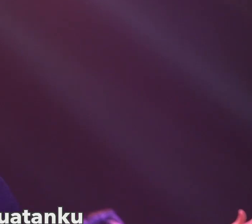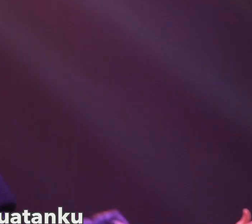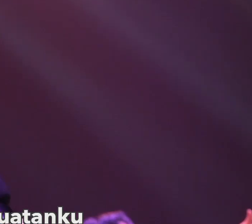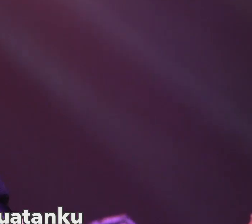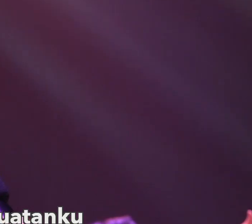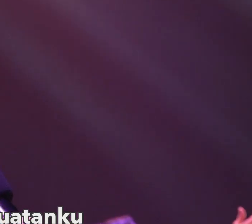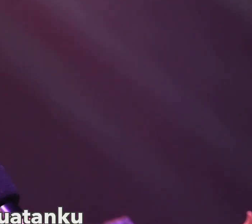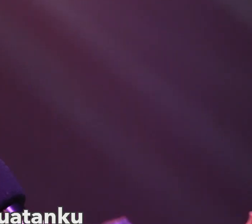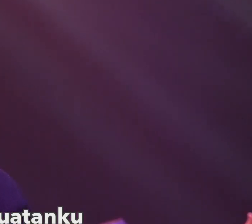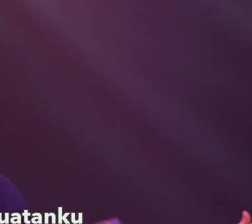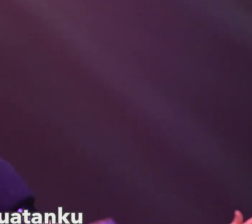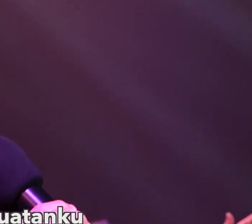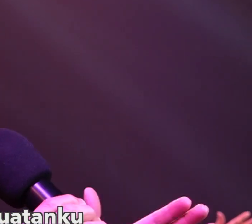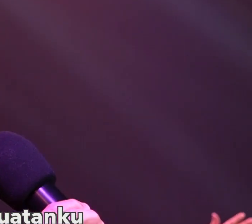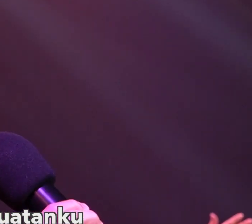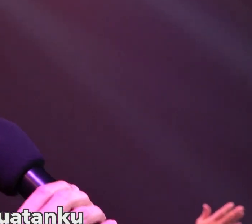Tuhan.